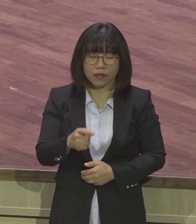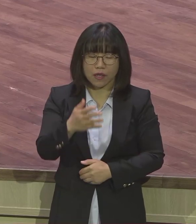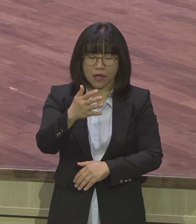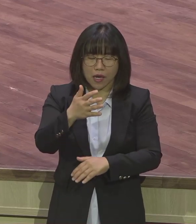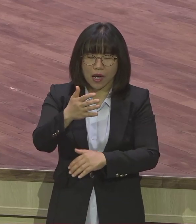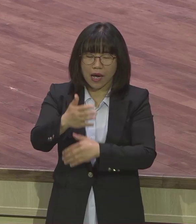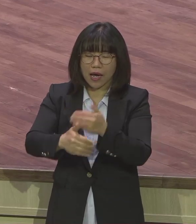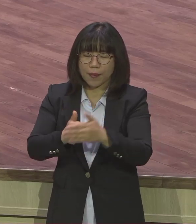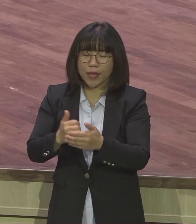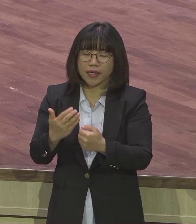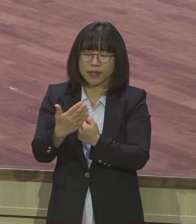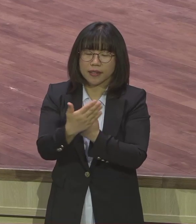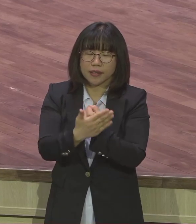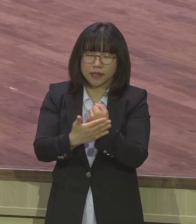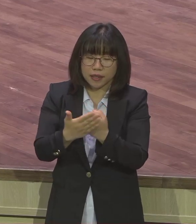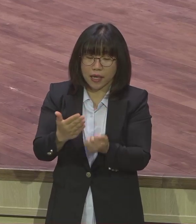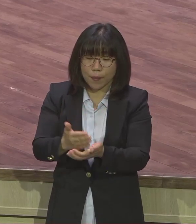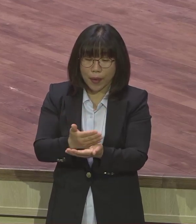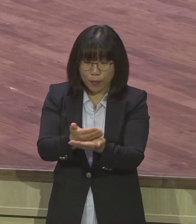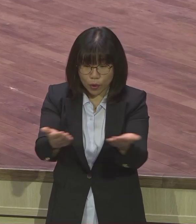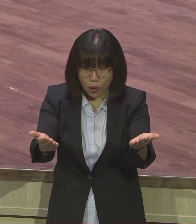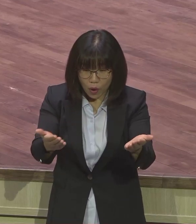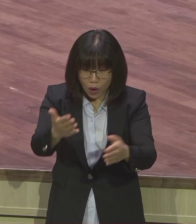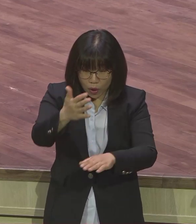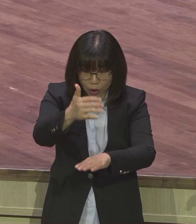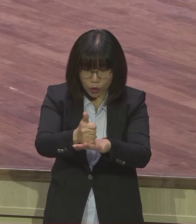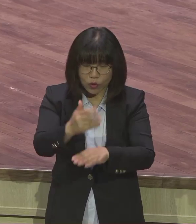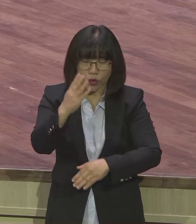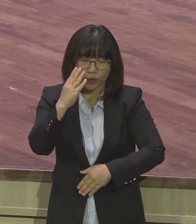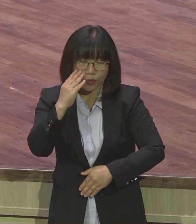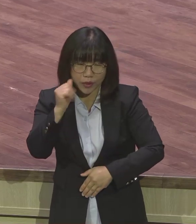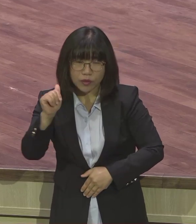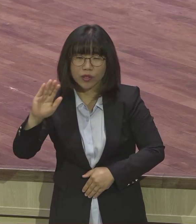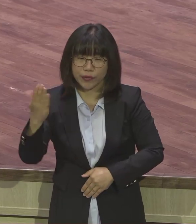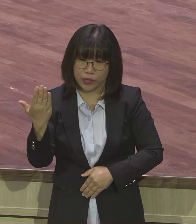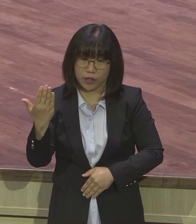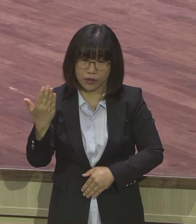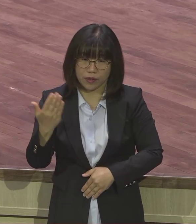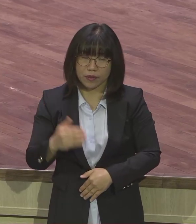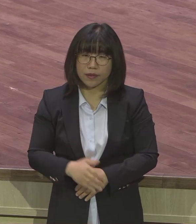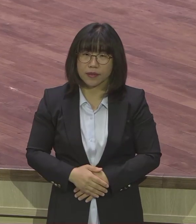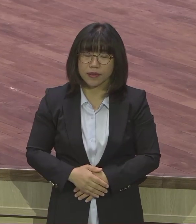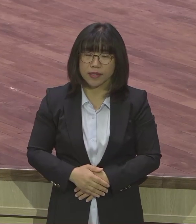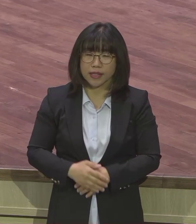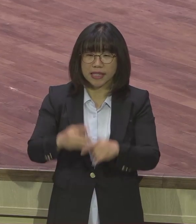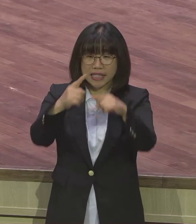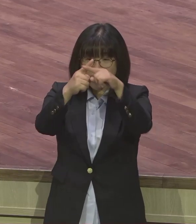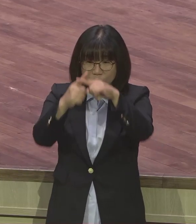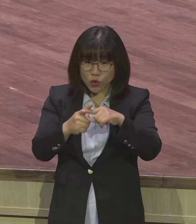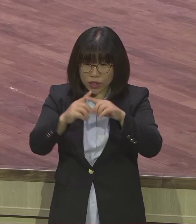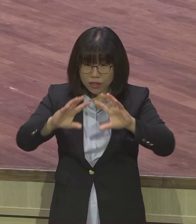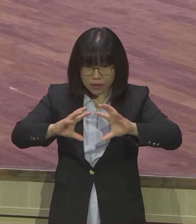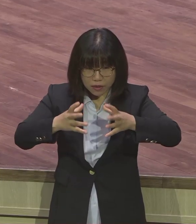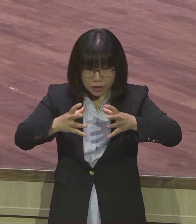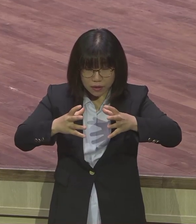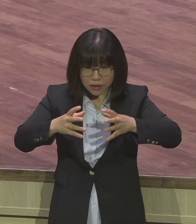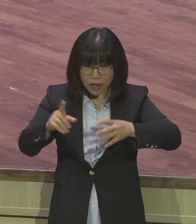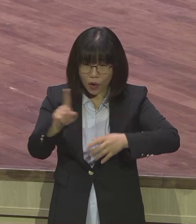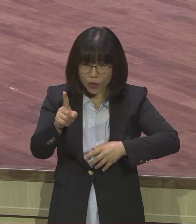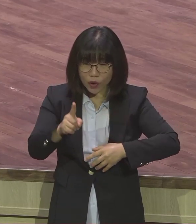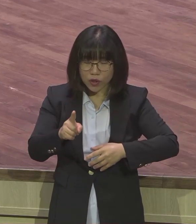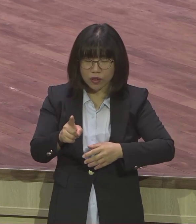결과예요. 은혜를 베풀어 줬는데 형통했다. 은혜 결과란 말이에요. 자, 스위스 정신의사요 심리학자인